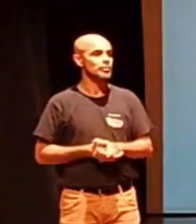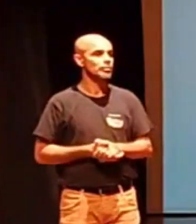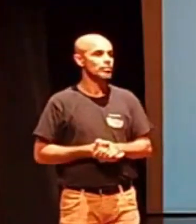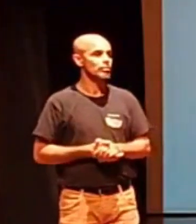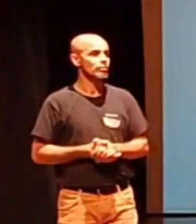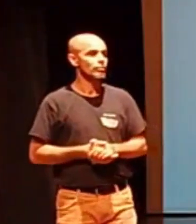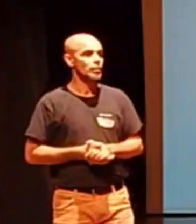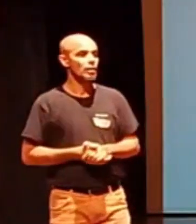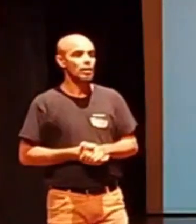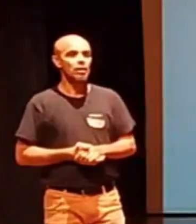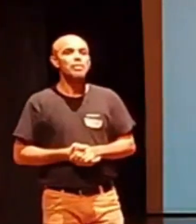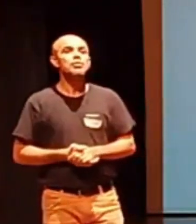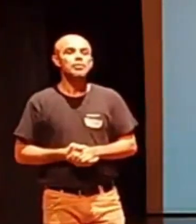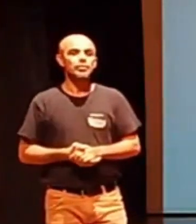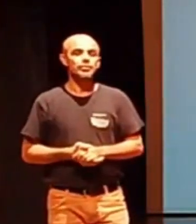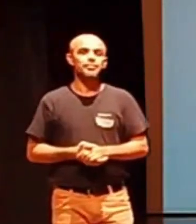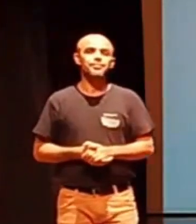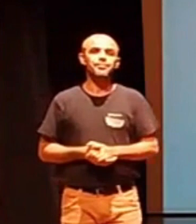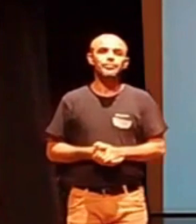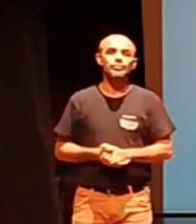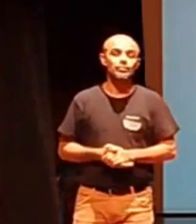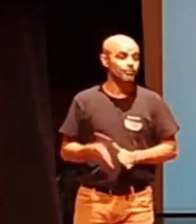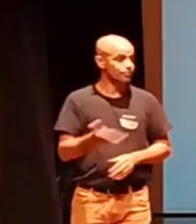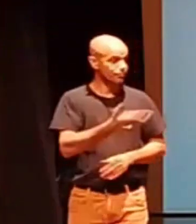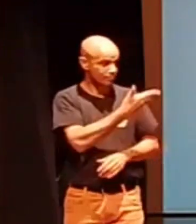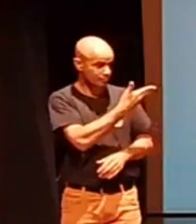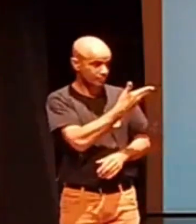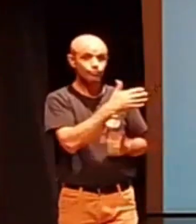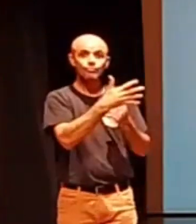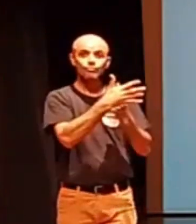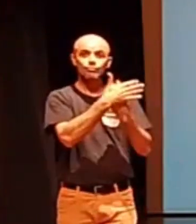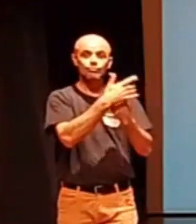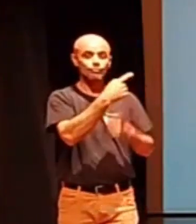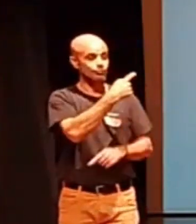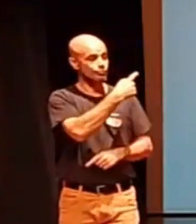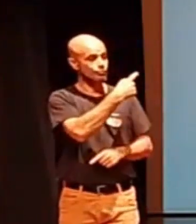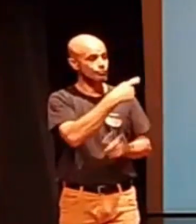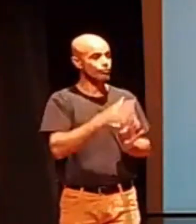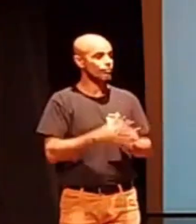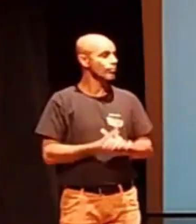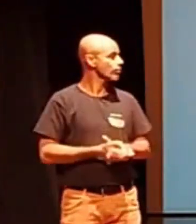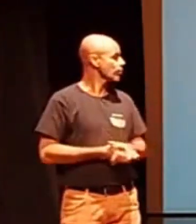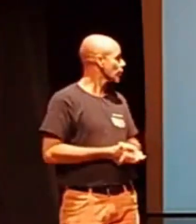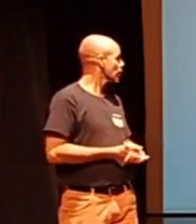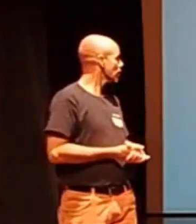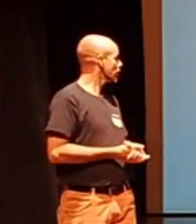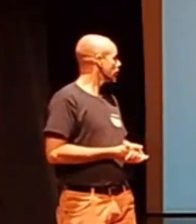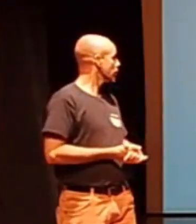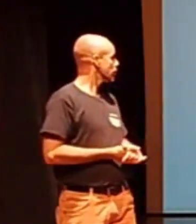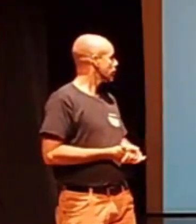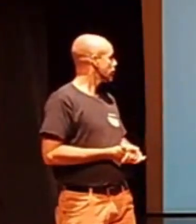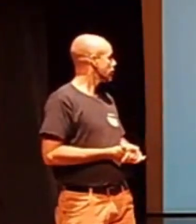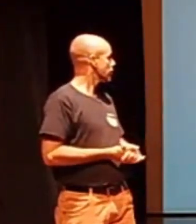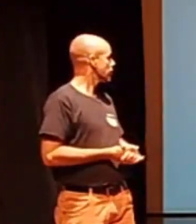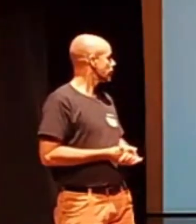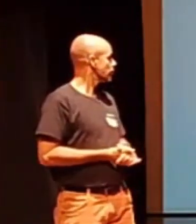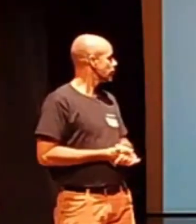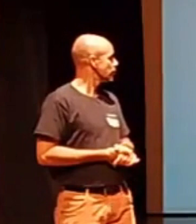Mas passou de lado. Essa paciente, ela está... Não passou.